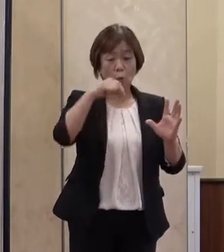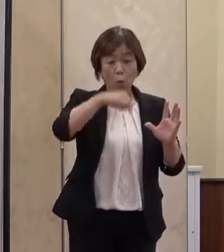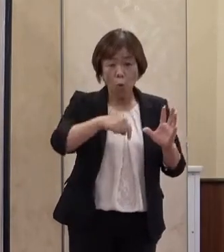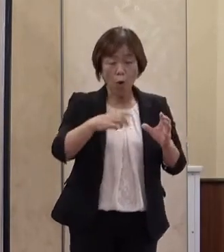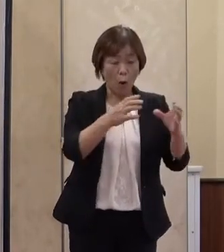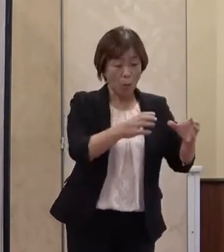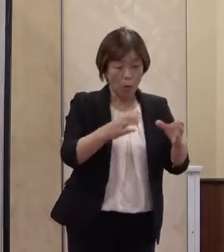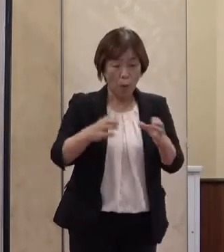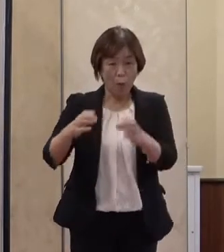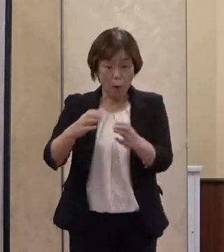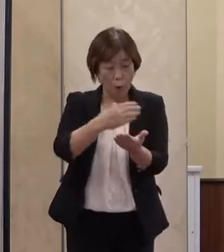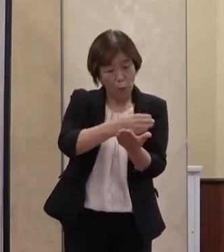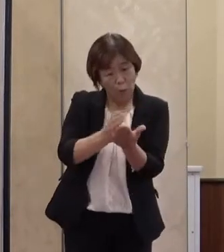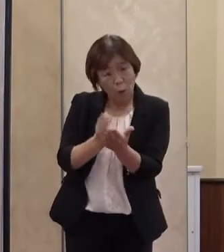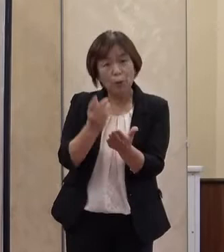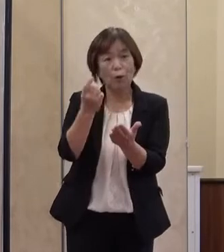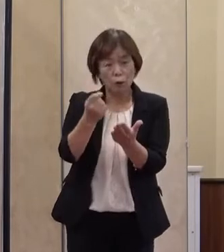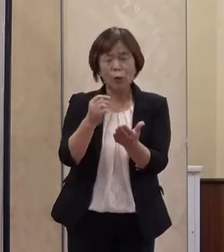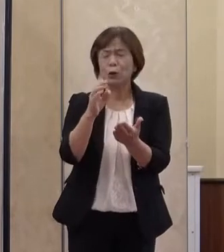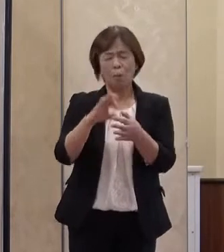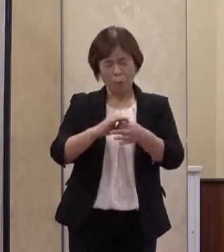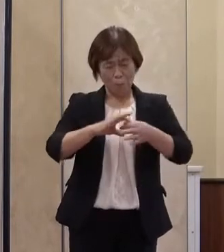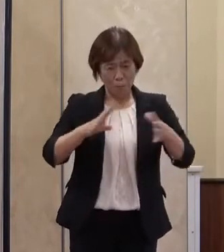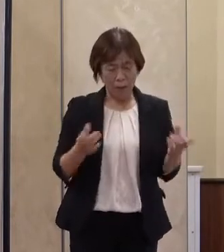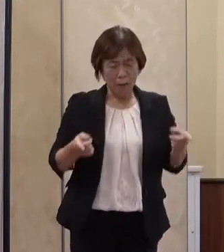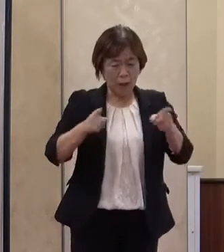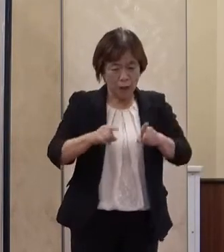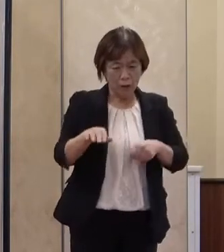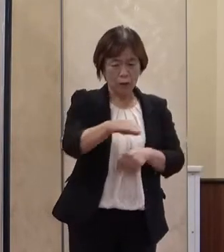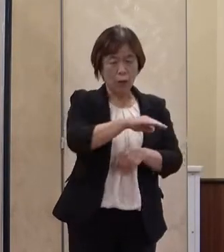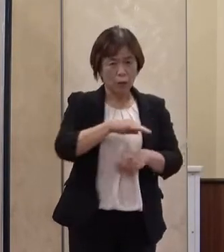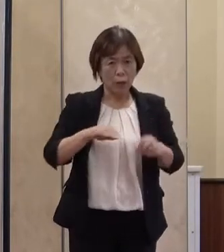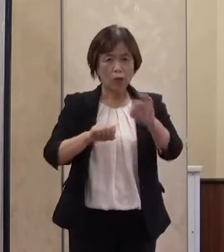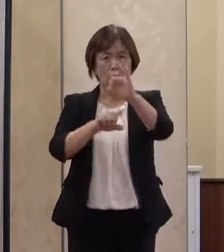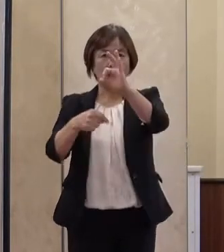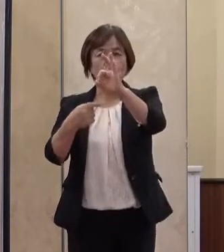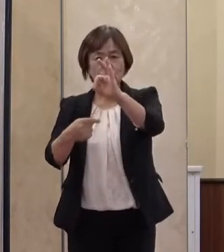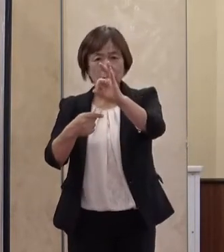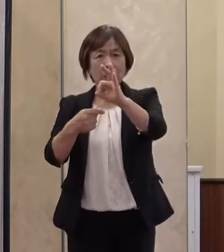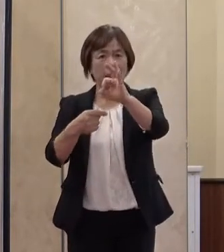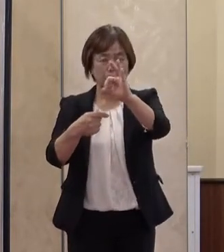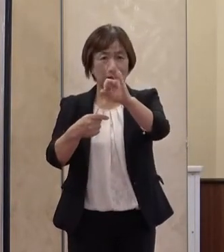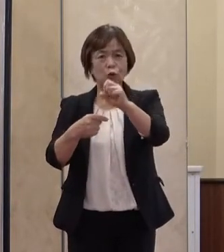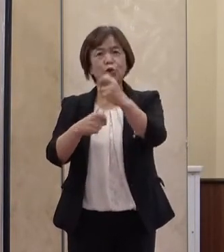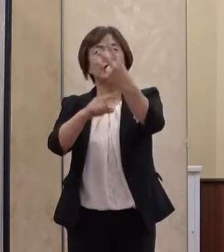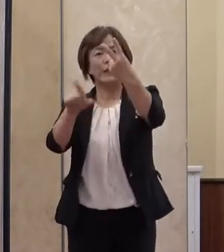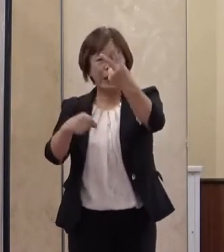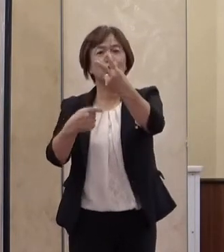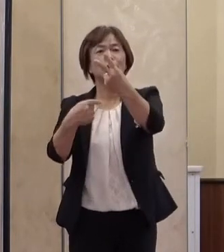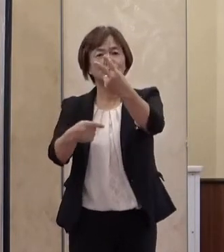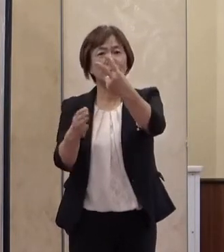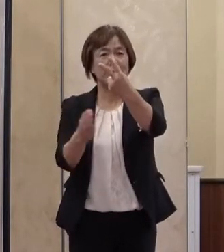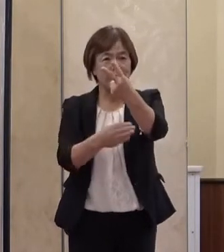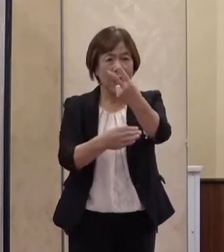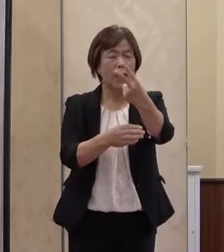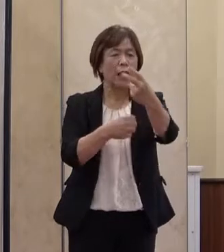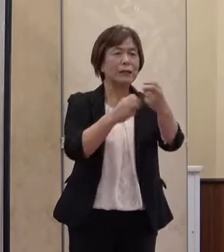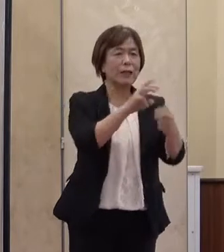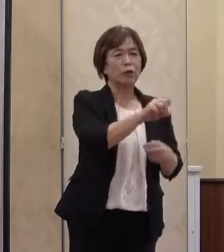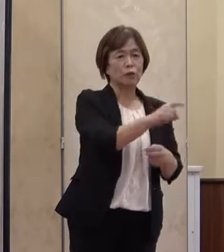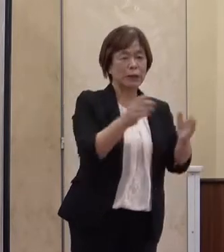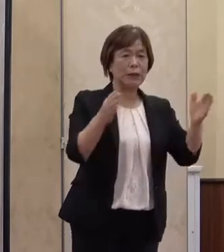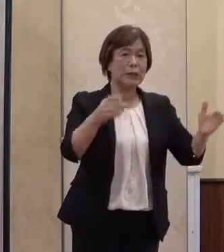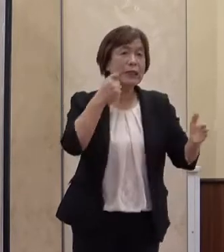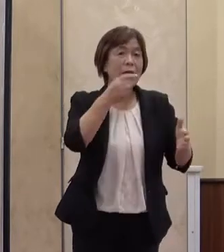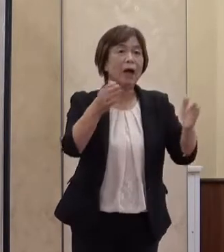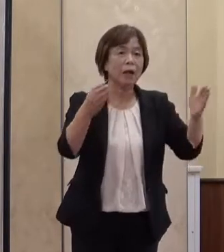門の垣根を超えて12月1日から1ヶ月間、12月1日から12月31日まで、府